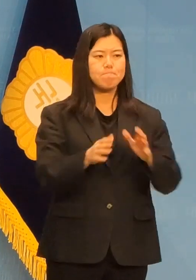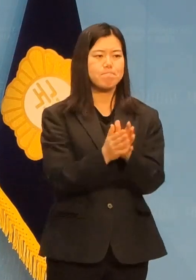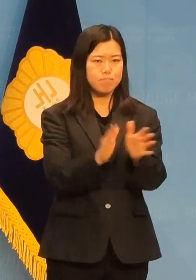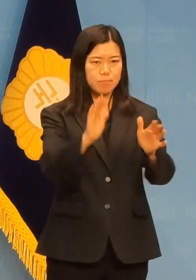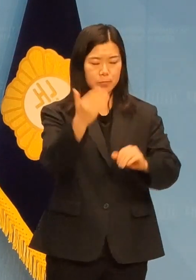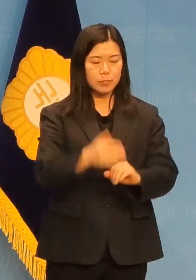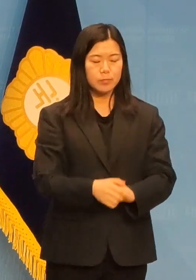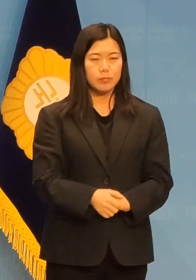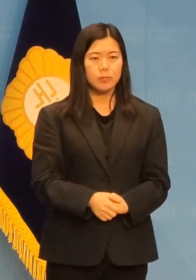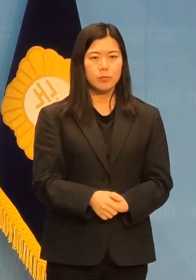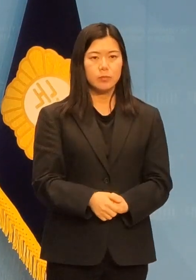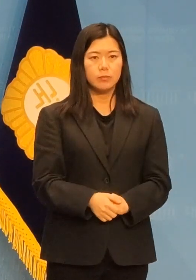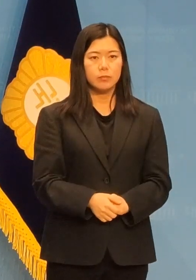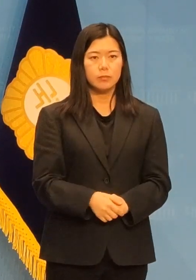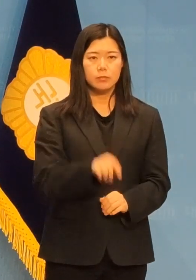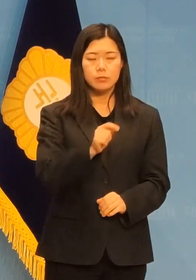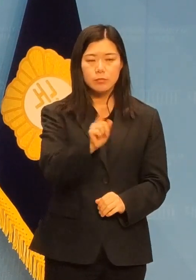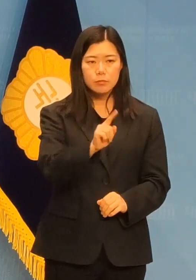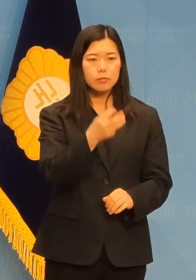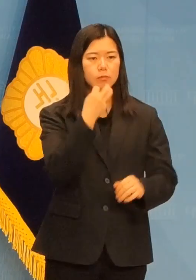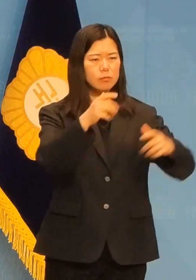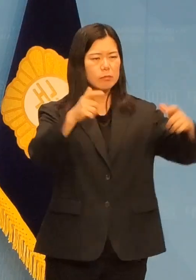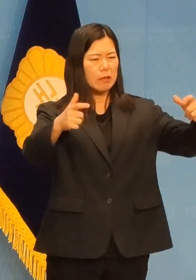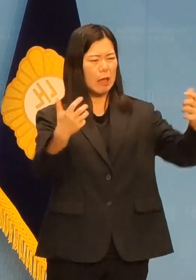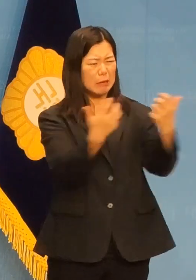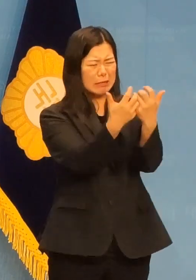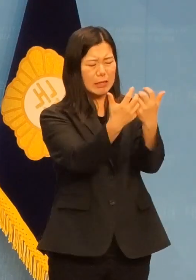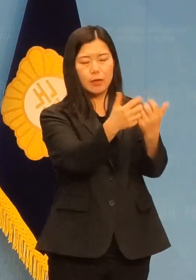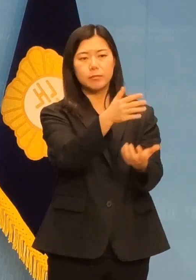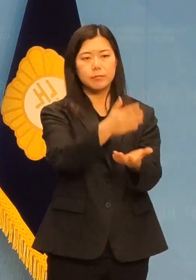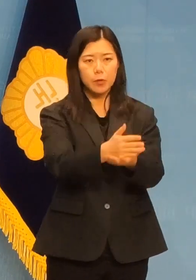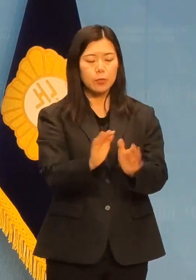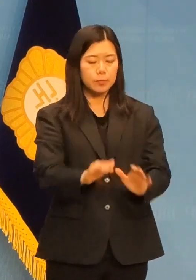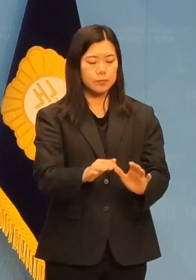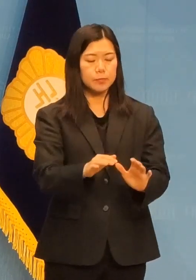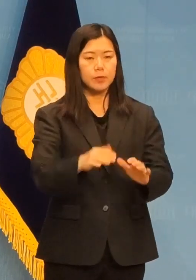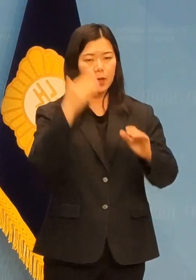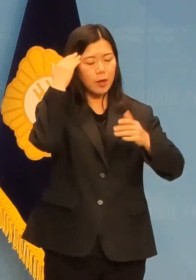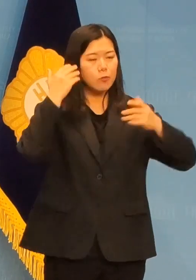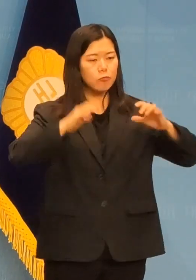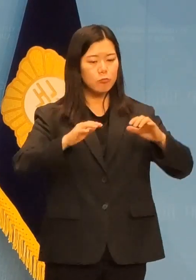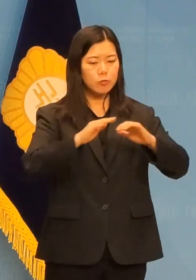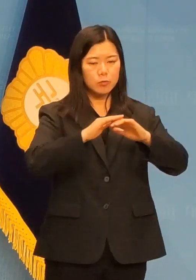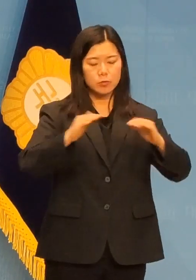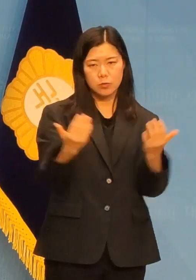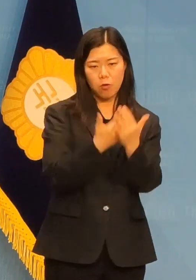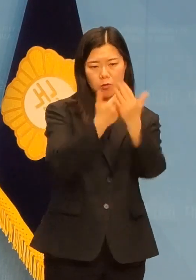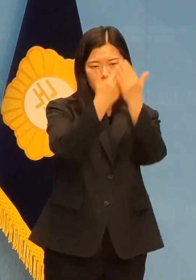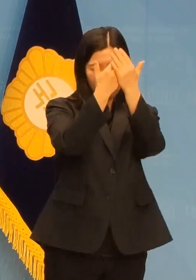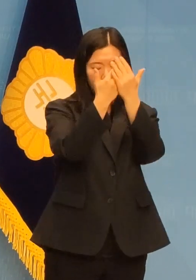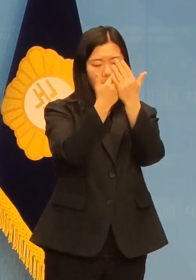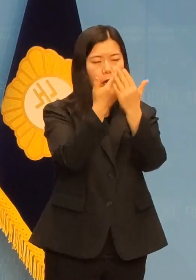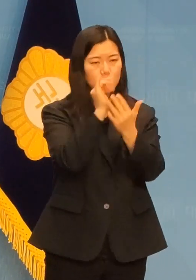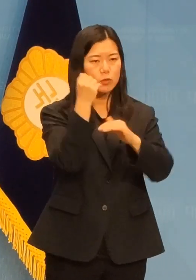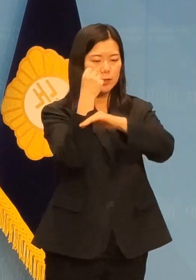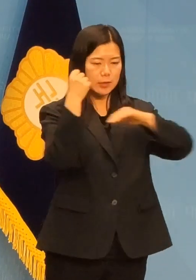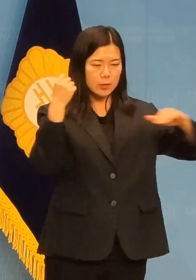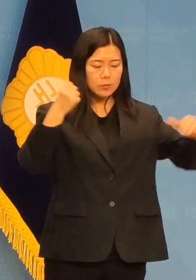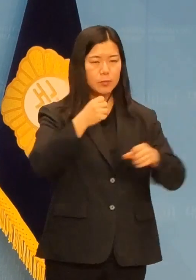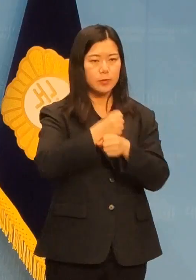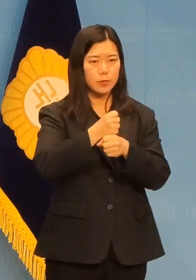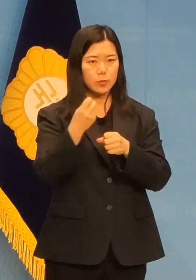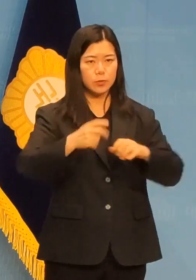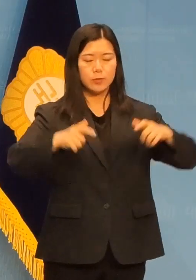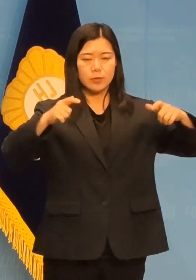내디뎠습니다. 이는 수도권 일극 체제를 넘어 대한민국의 성장 축을 다변화하고 지역